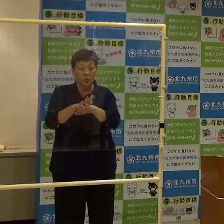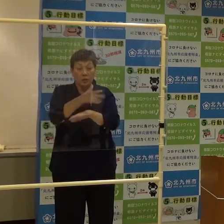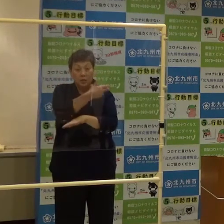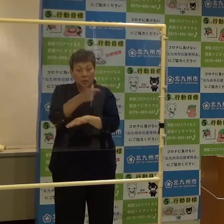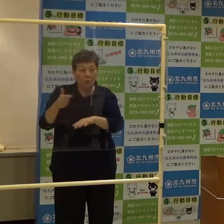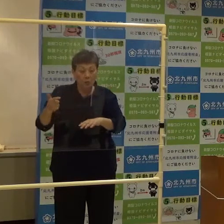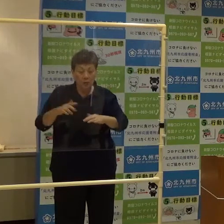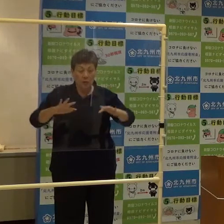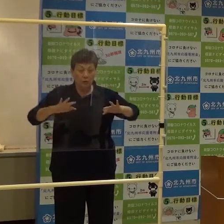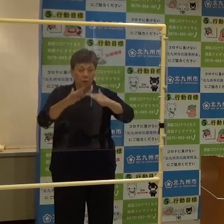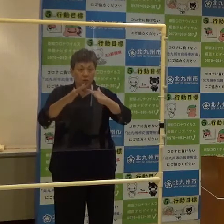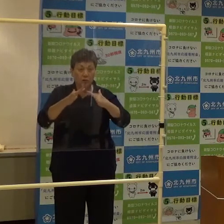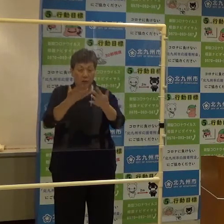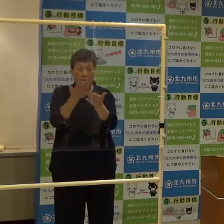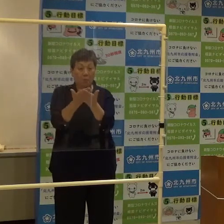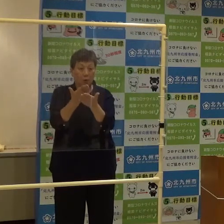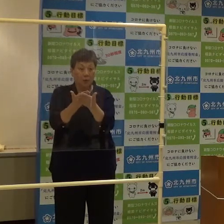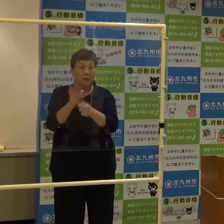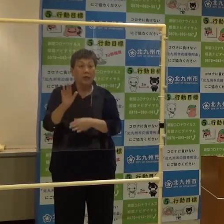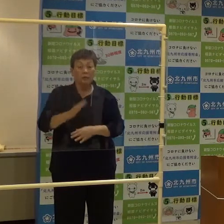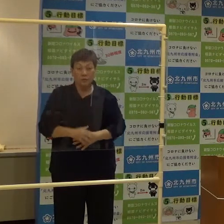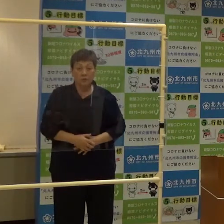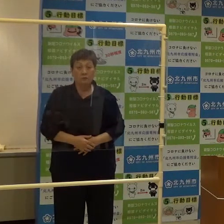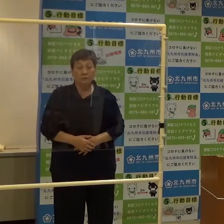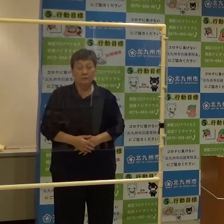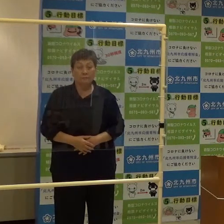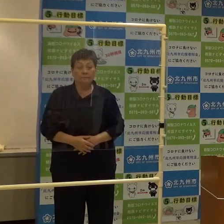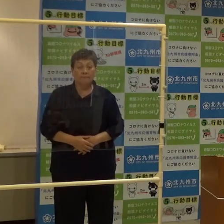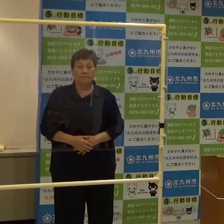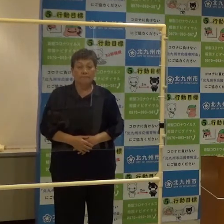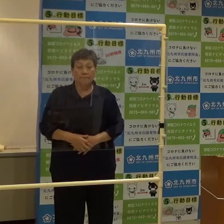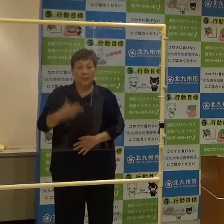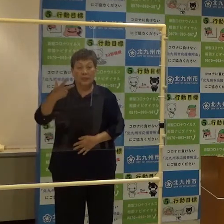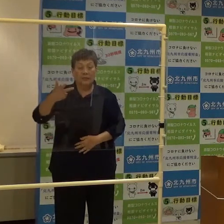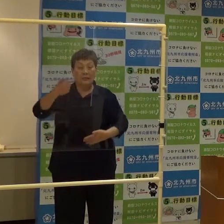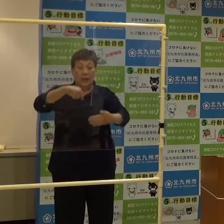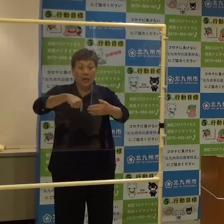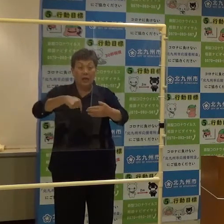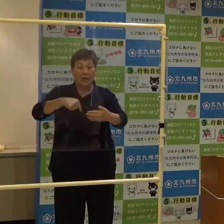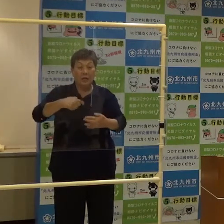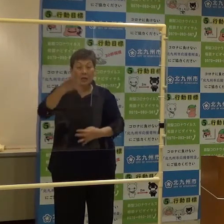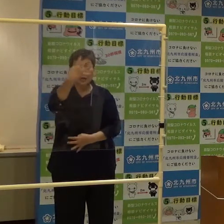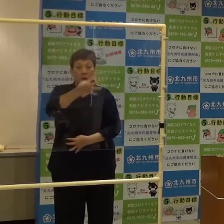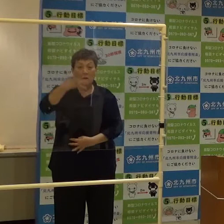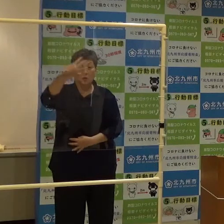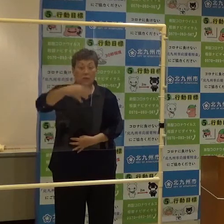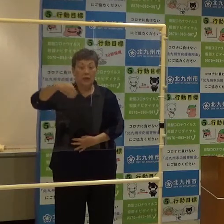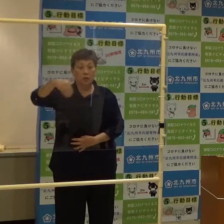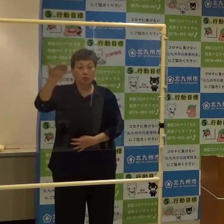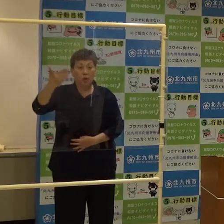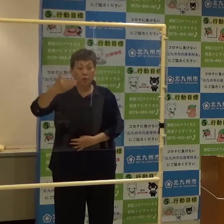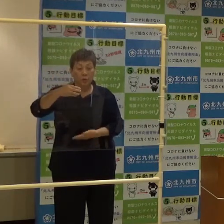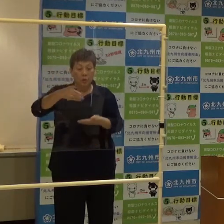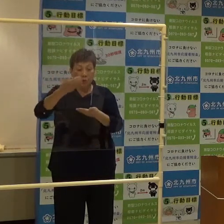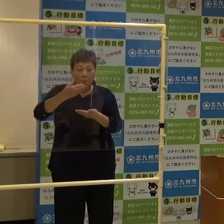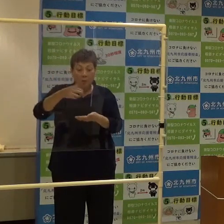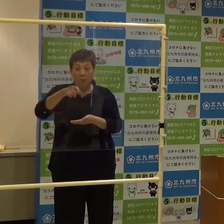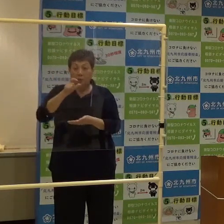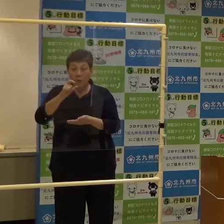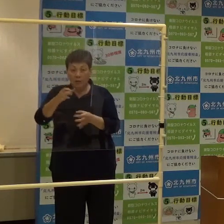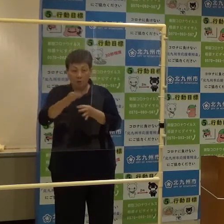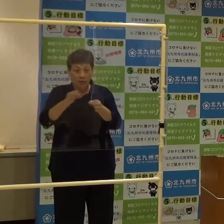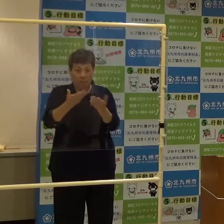が求められておるわけでありますが、市内には約4900の飲食店があります